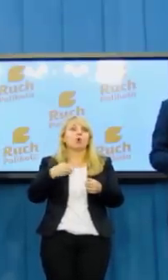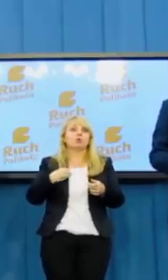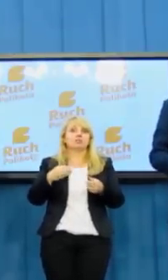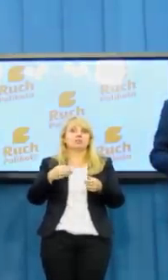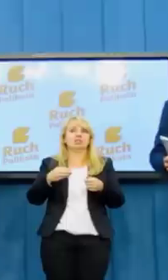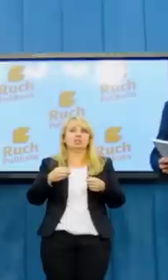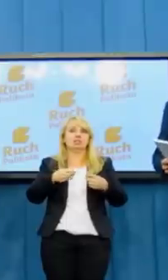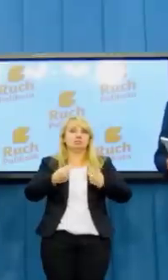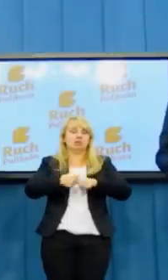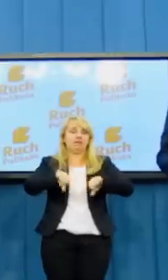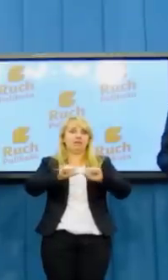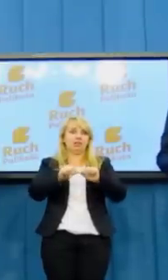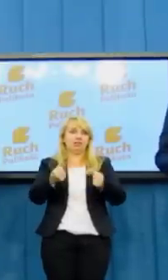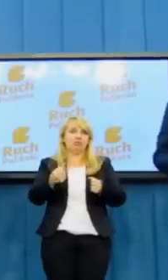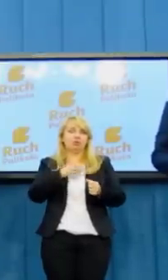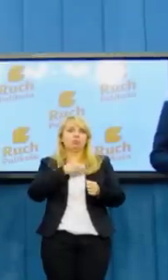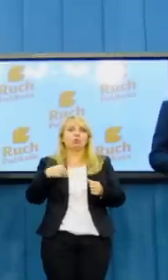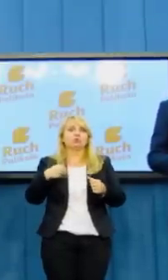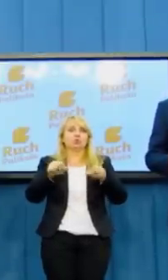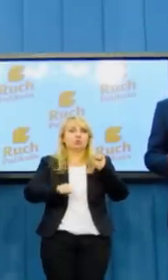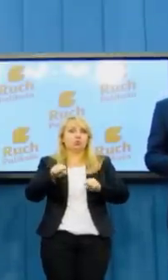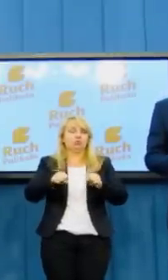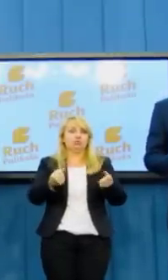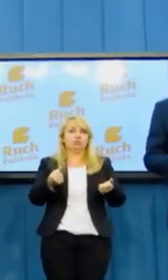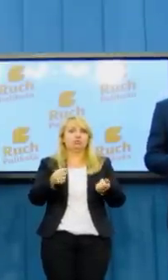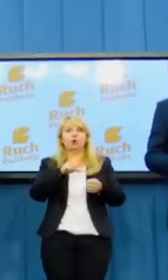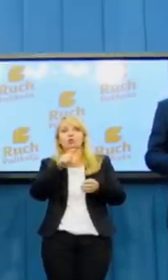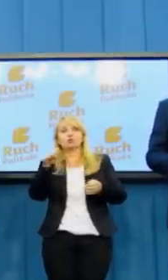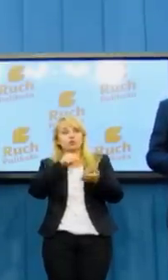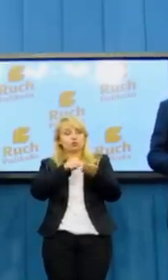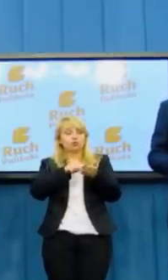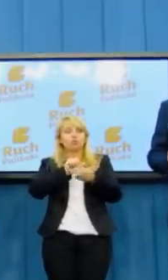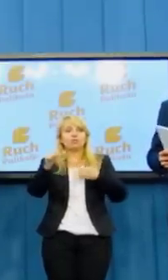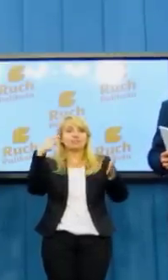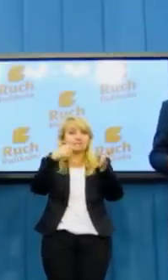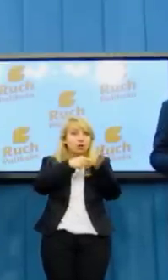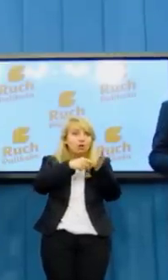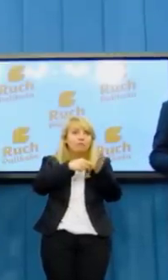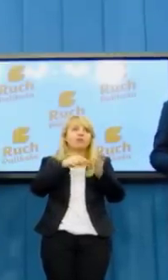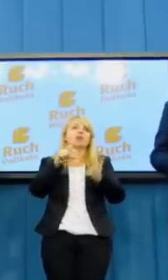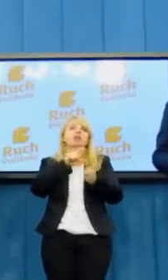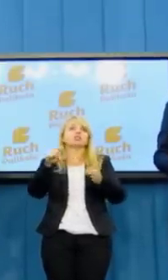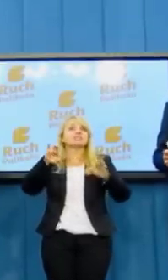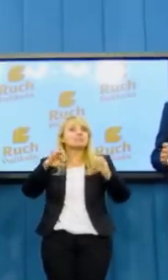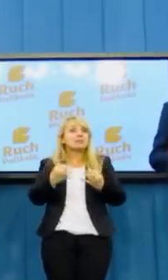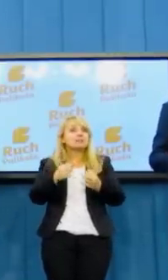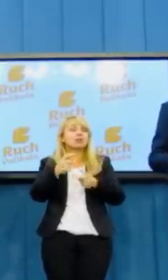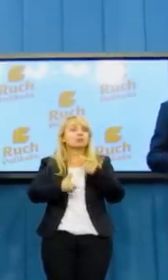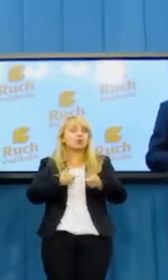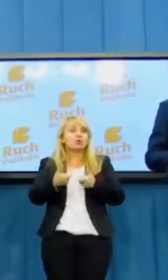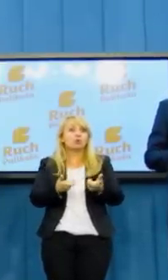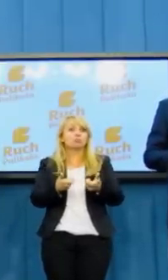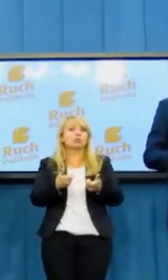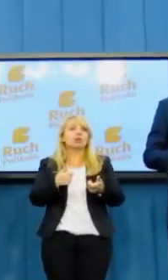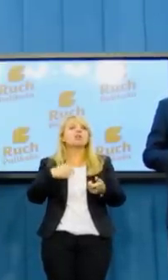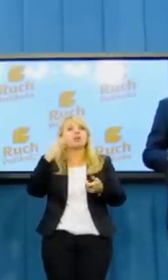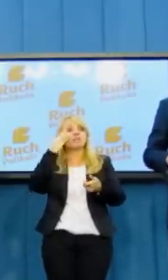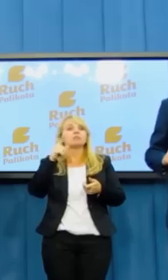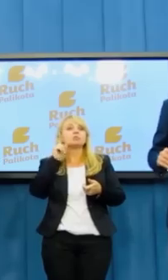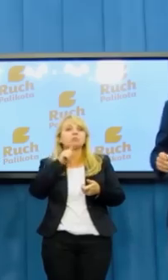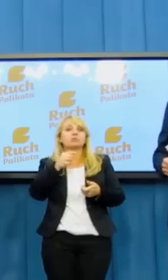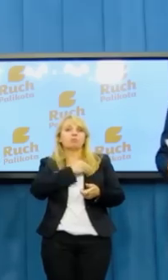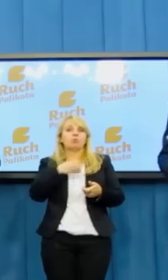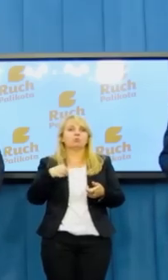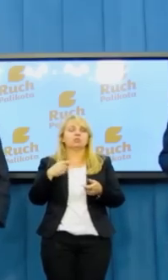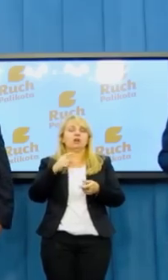to celowe? Nie wiem, stawiam takie pytanie i z chęcią chciałbym uzyskać odpowiedź. Niestety, znając realia polskiej polityki, takiej odpowiedzi nie